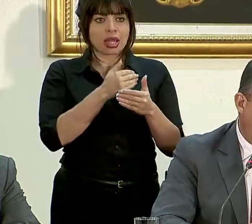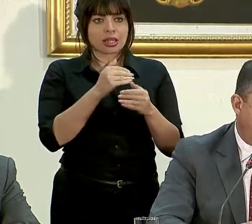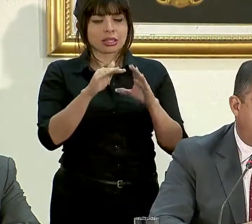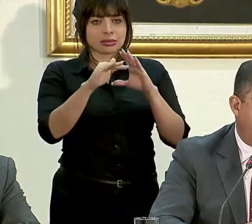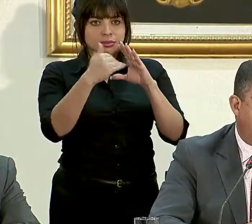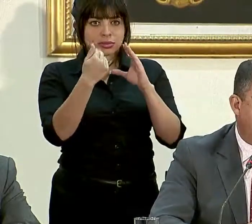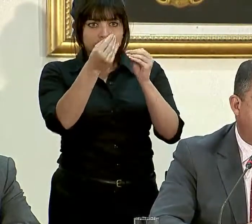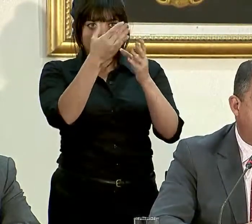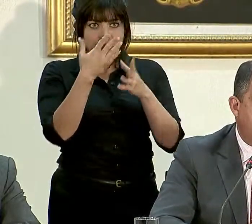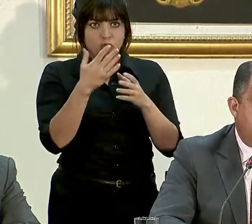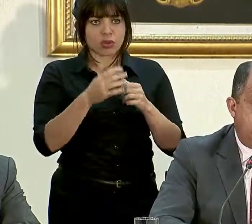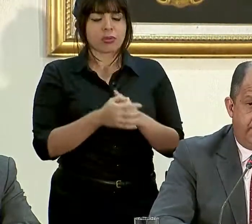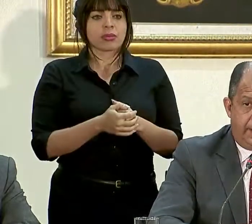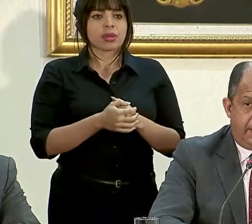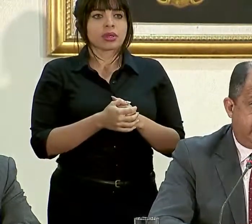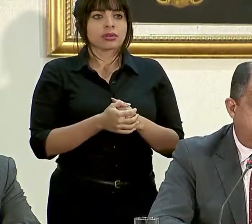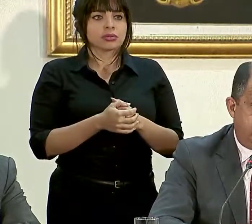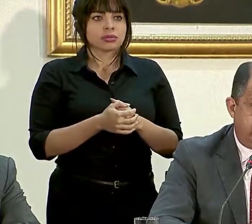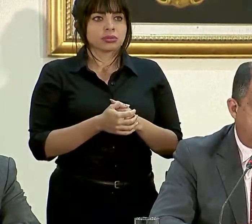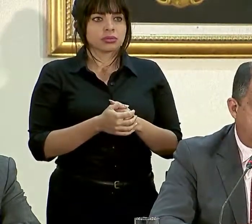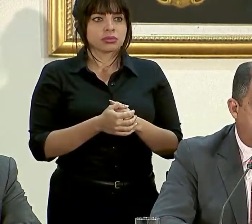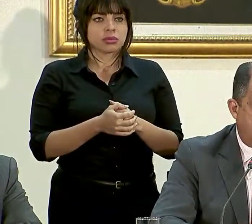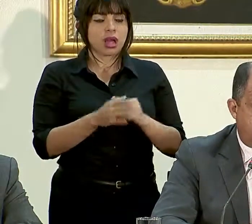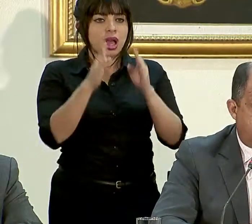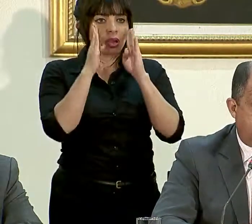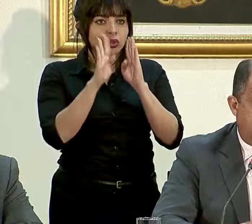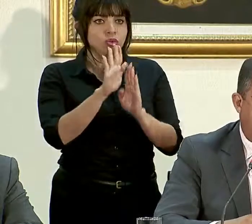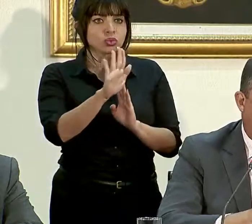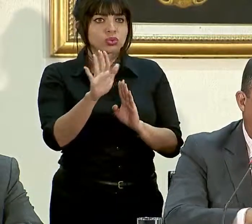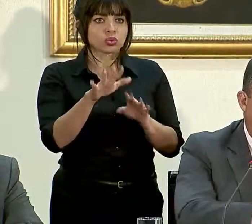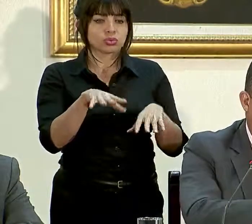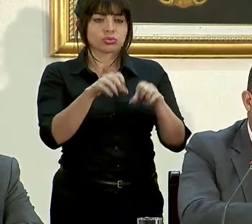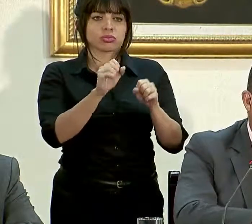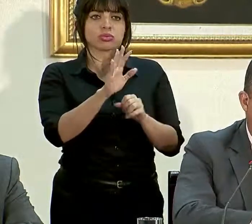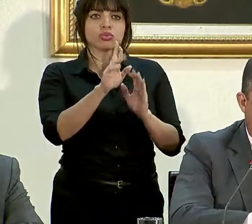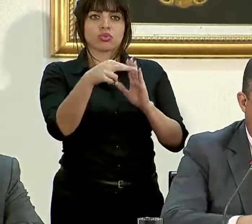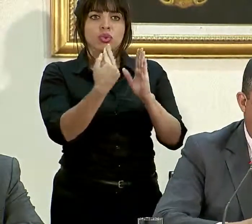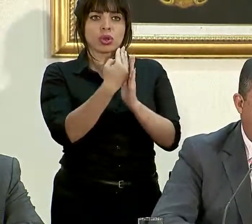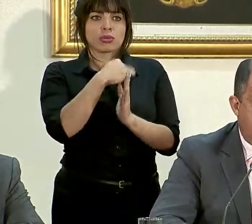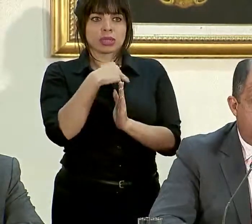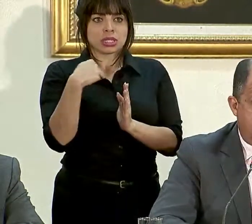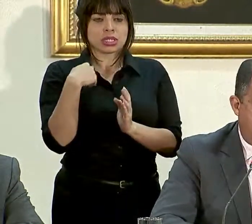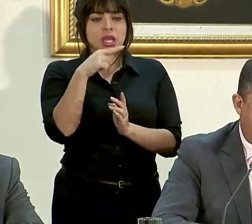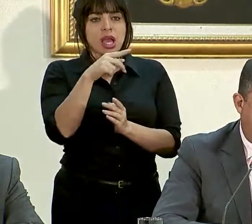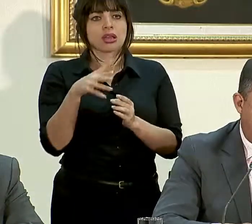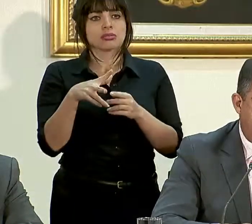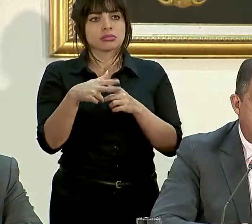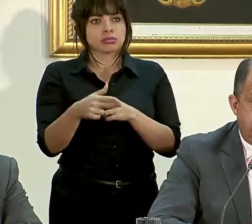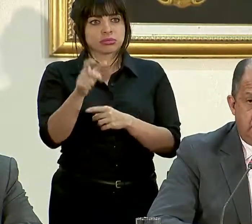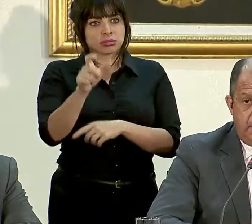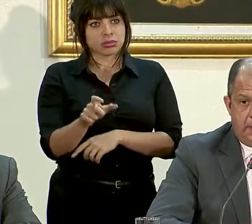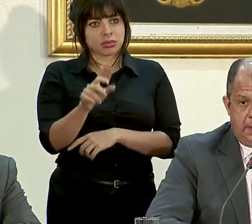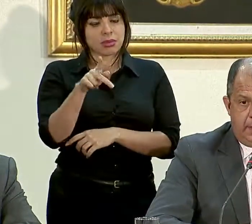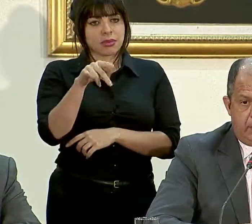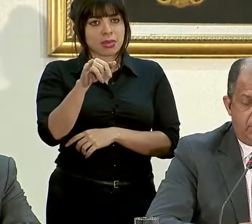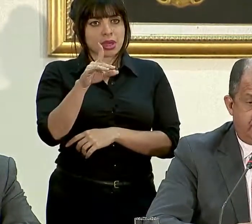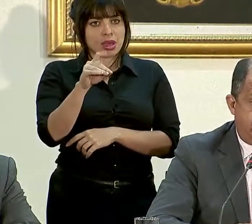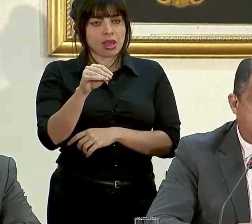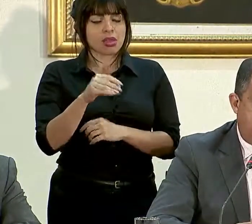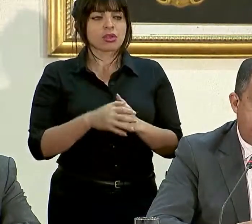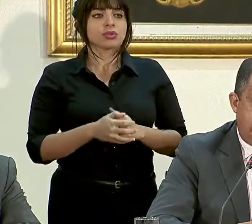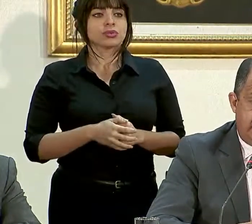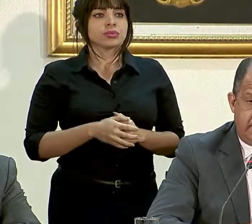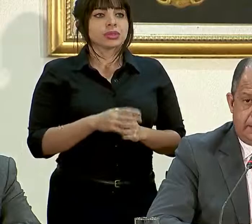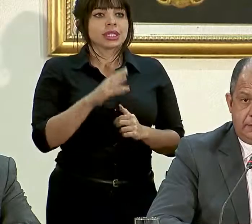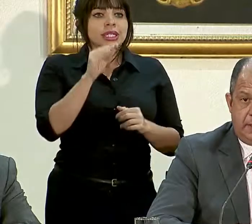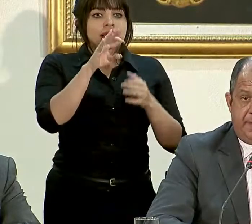enviarme el informe mismo, en atención a sus potestades como ministra, cesó al señor Picado. Y con